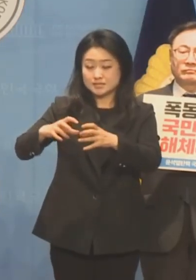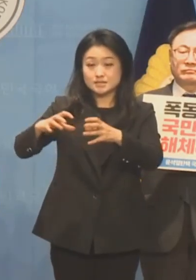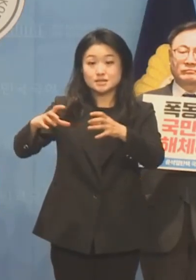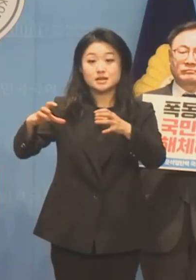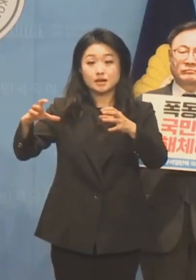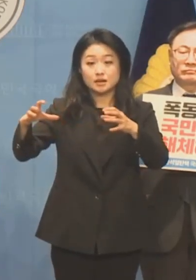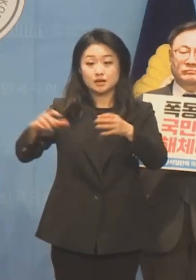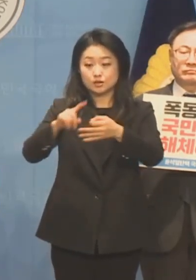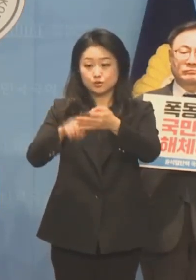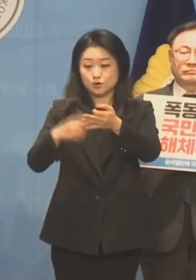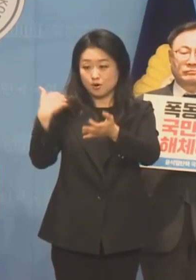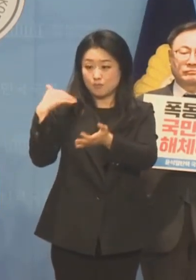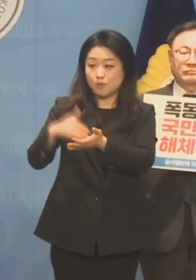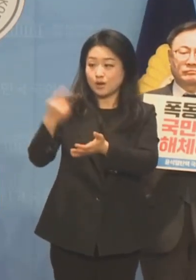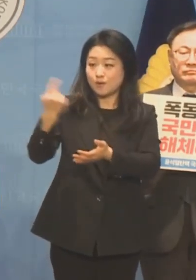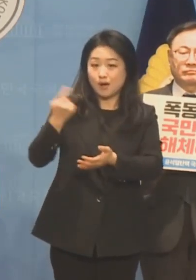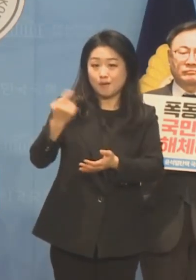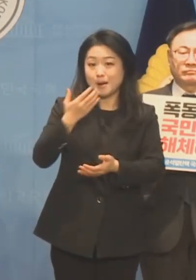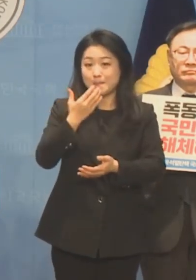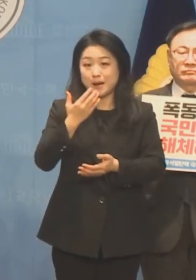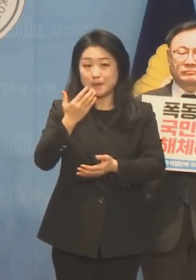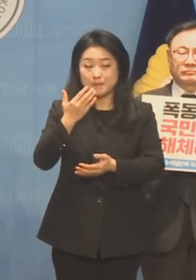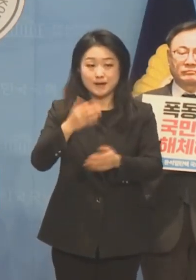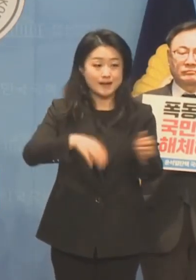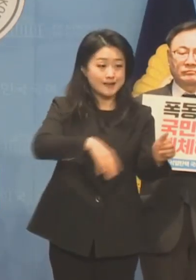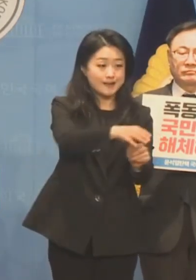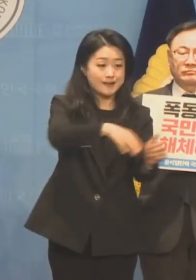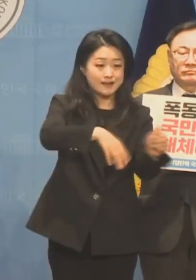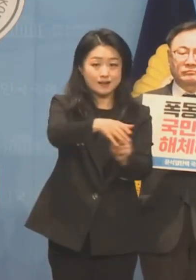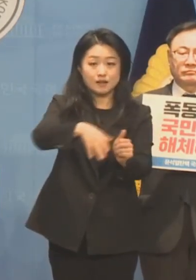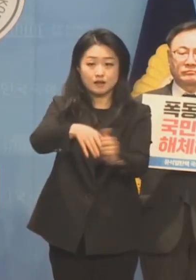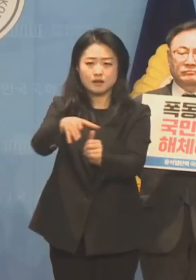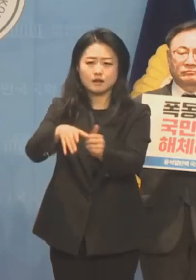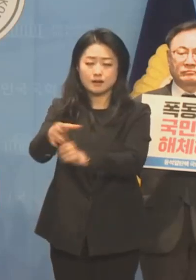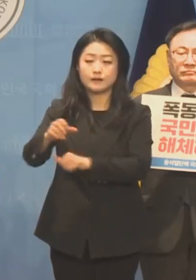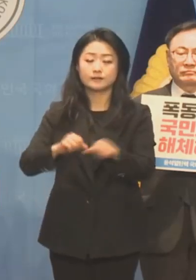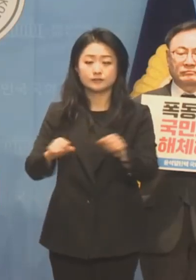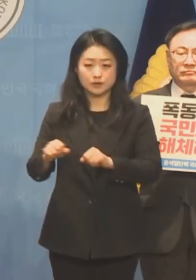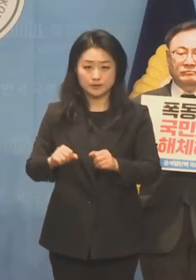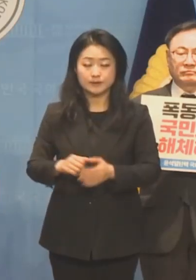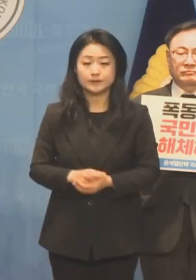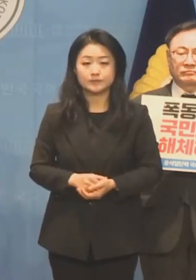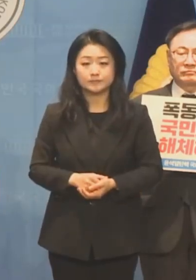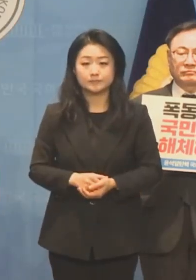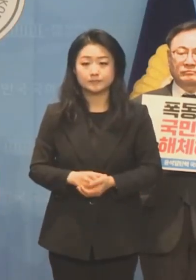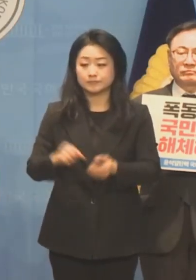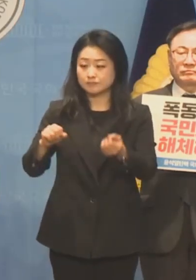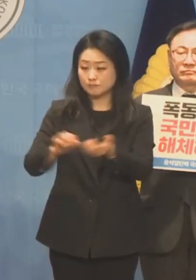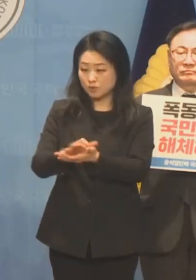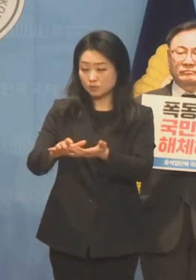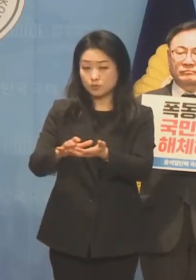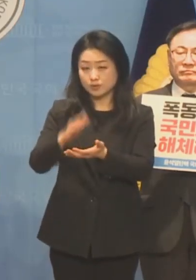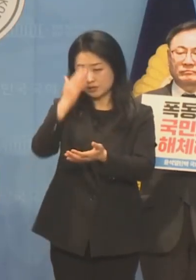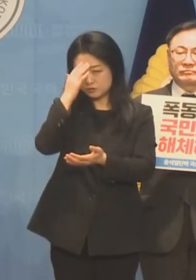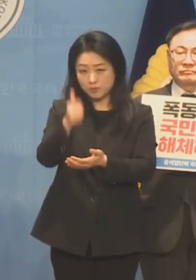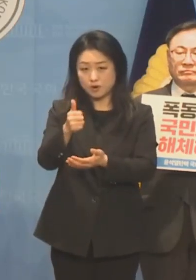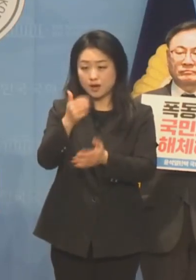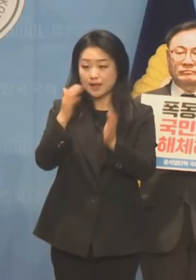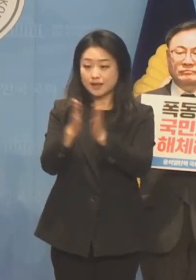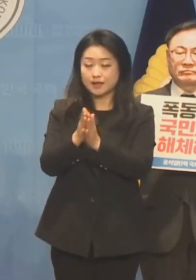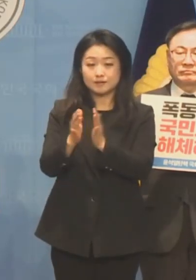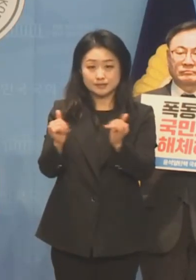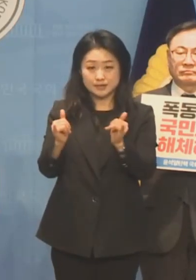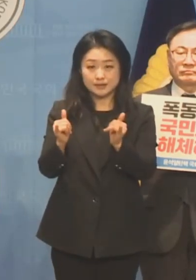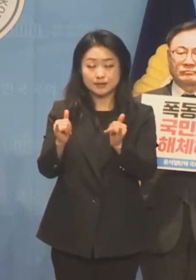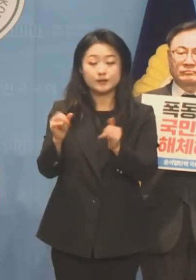목표로 헌정 질서를 파괴하는 공격을 서슴지 않고 있는 것입니다. 폭동의 주범과 가담자들에 대한